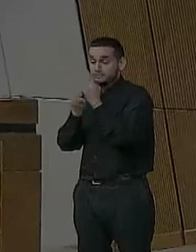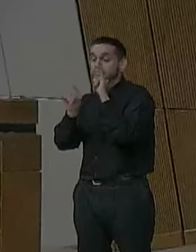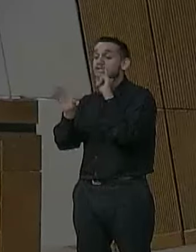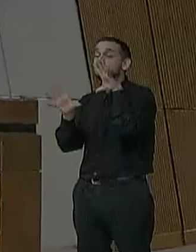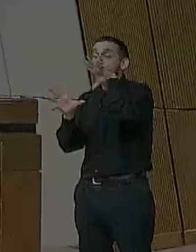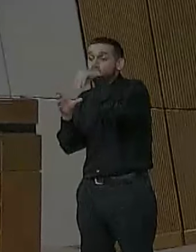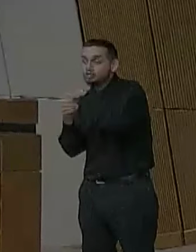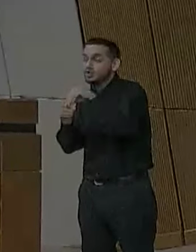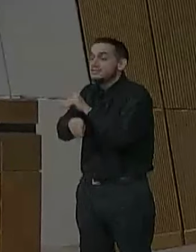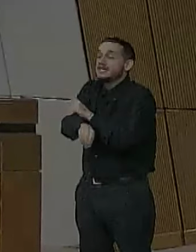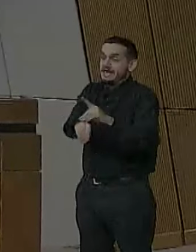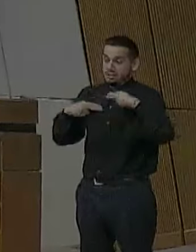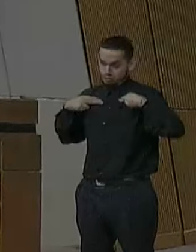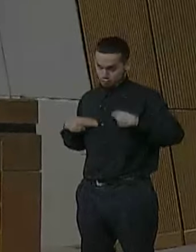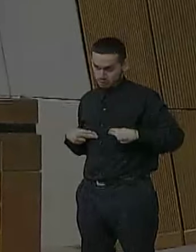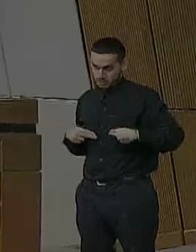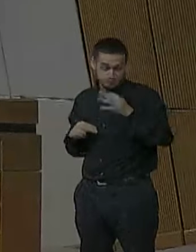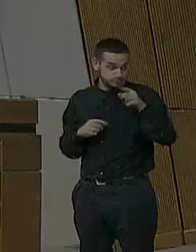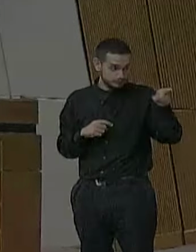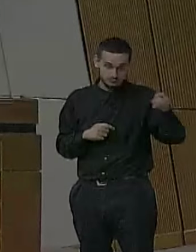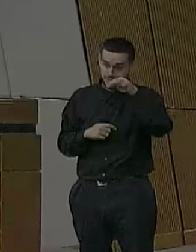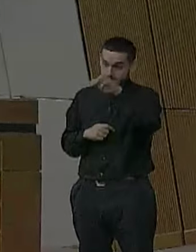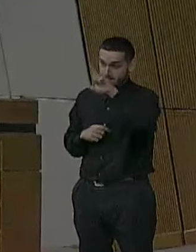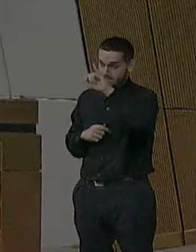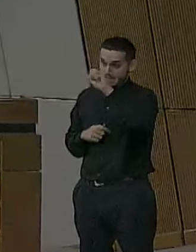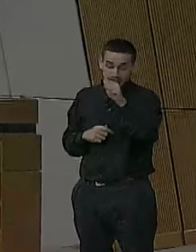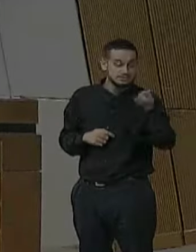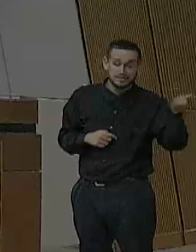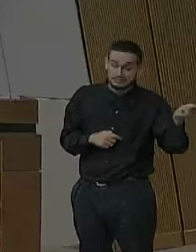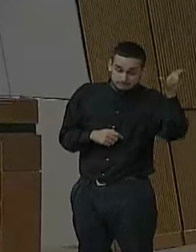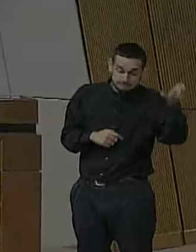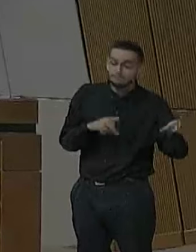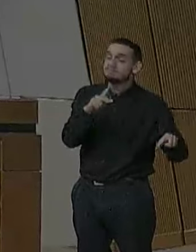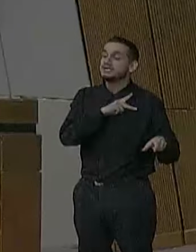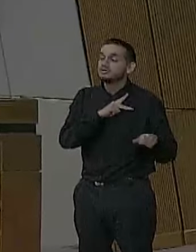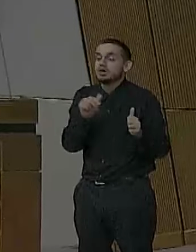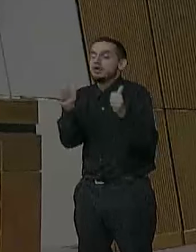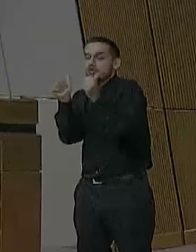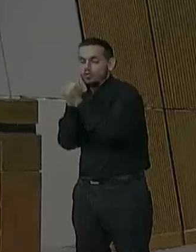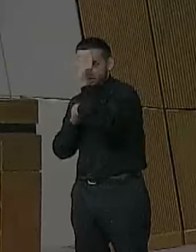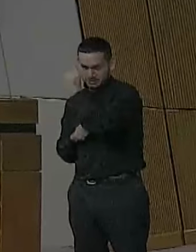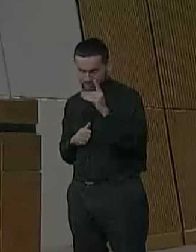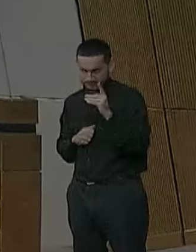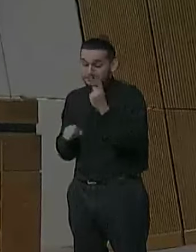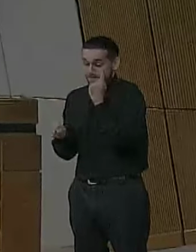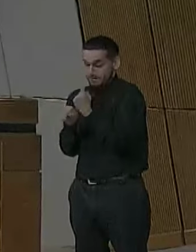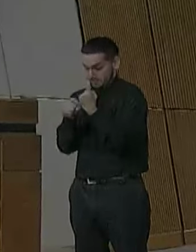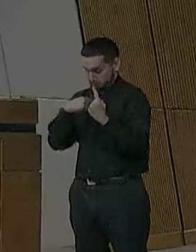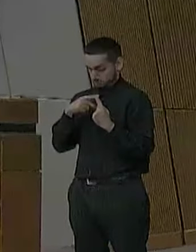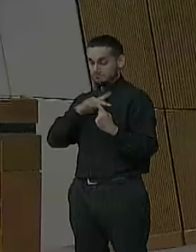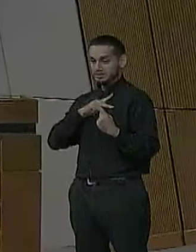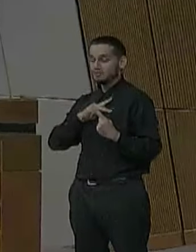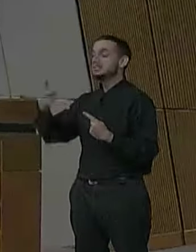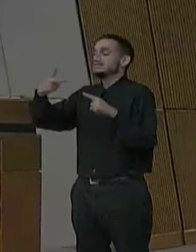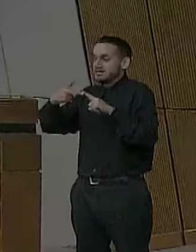de derechos humanos. Melissa es una persona con discapacidad. Samira es una persona. Primero es una persona.